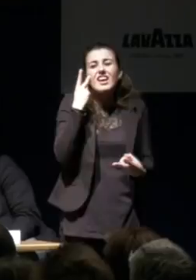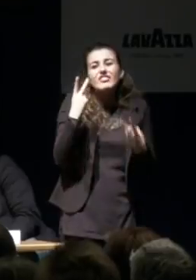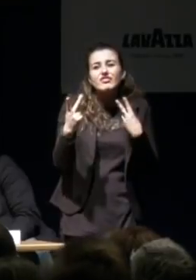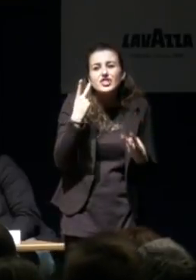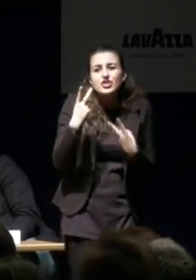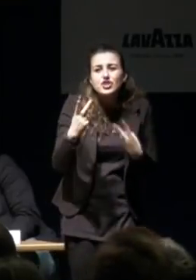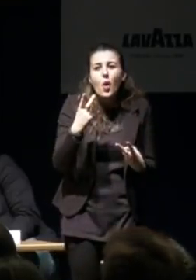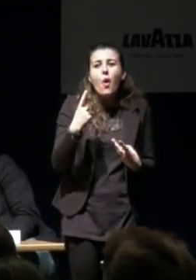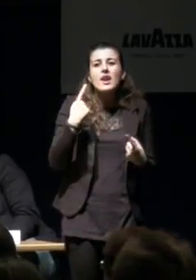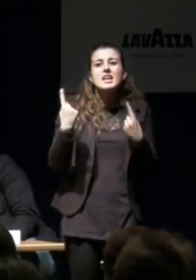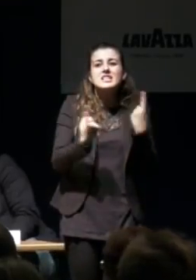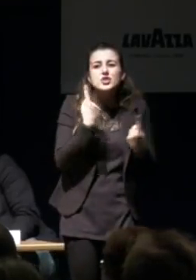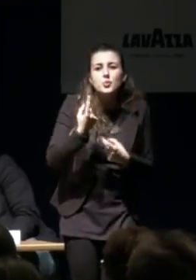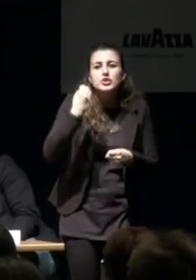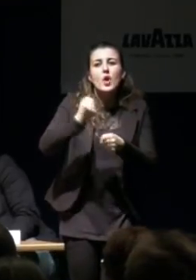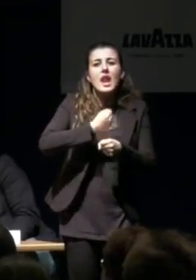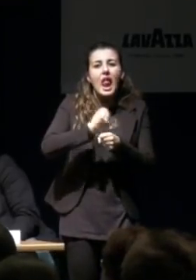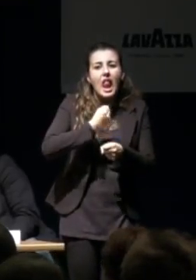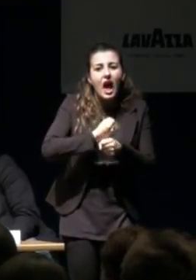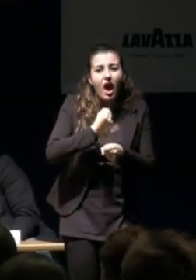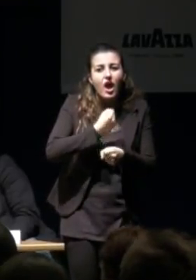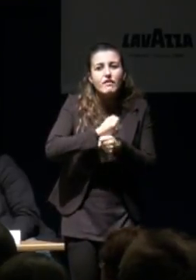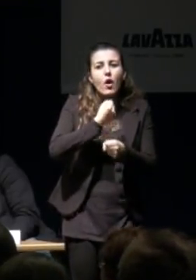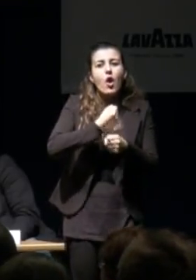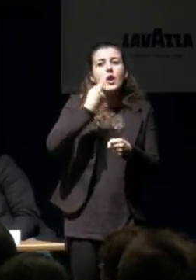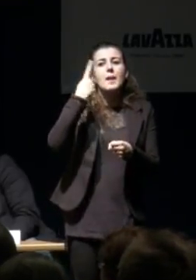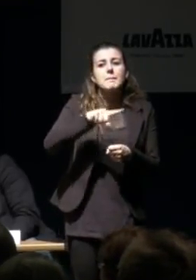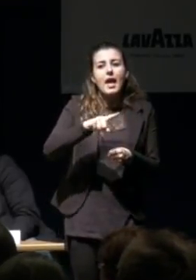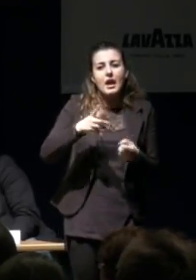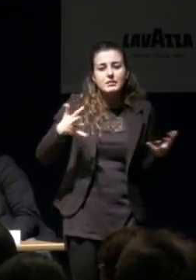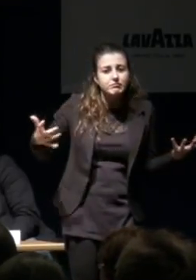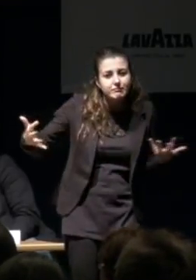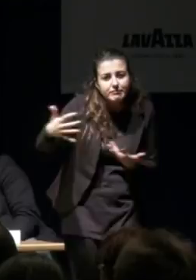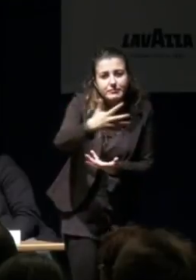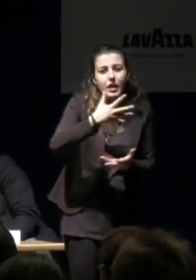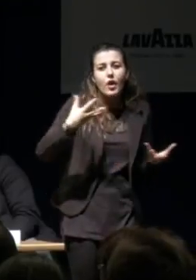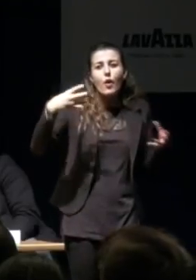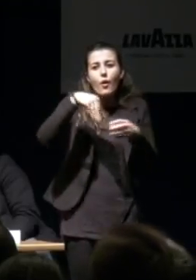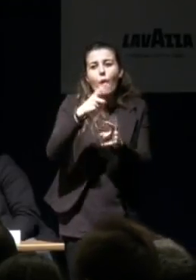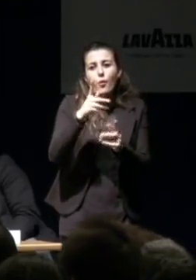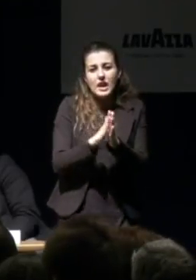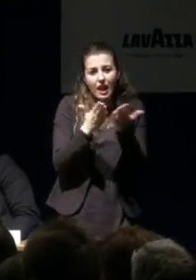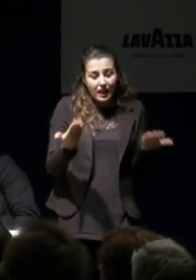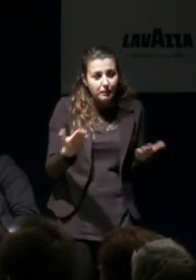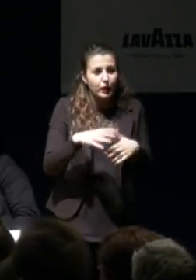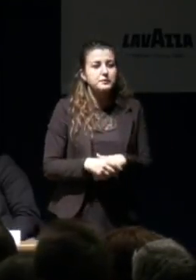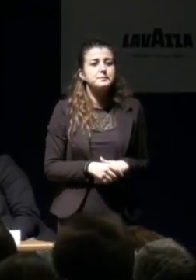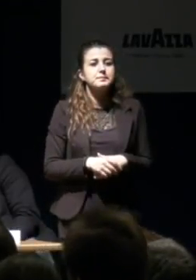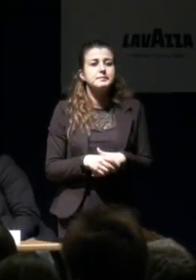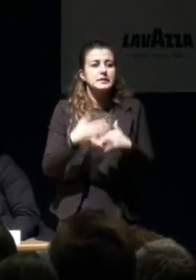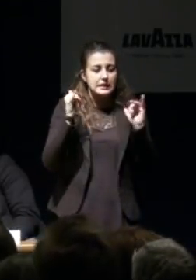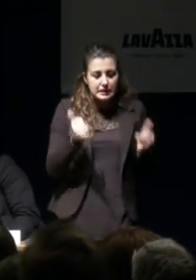viene fuori da questo e sul lavoro che è stato fatto per raccoglierli in in un volume si io direi